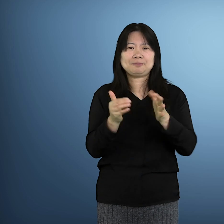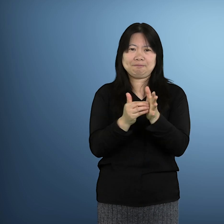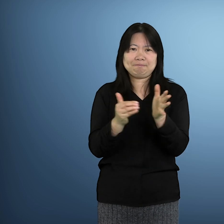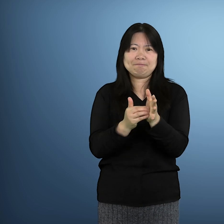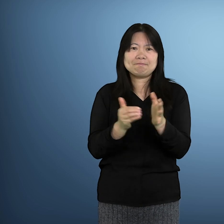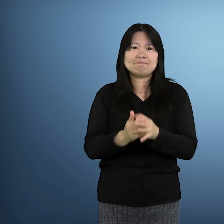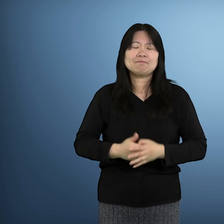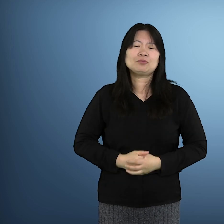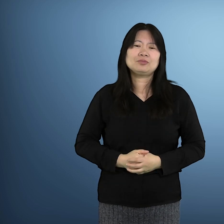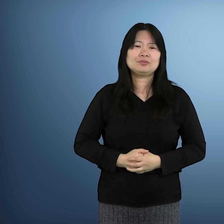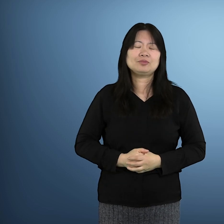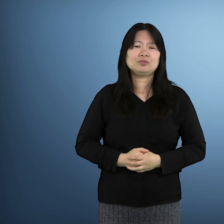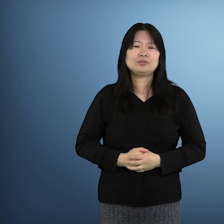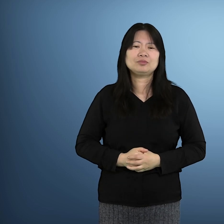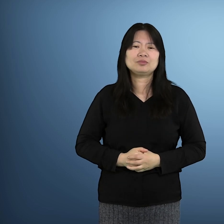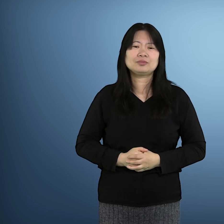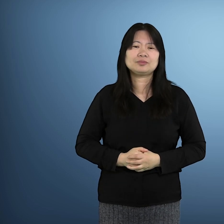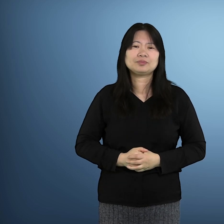하잖아요.